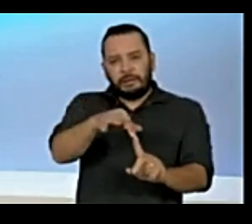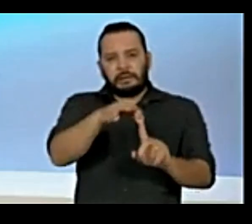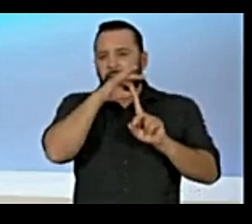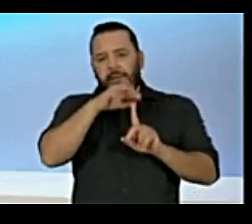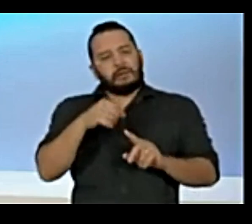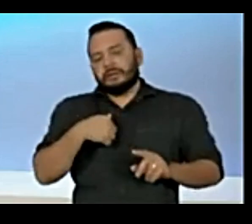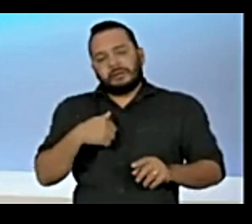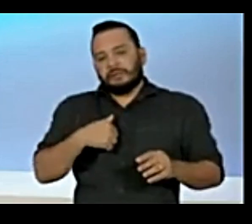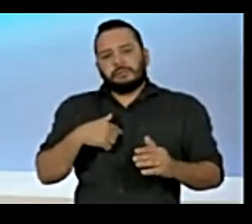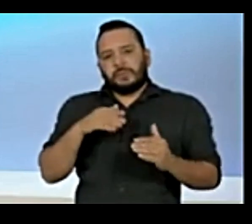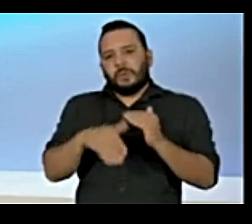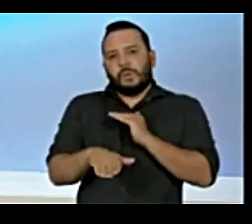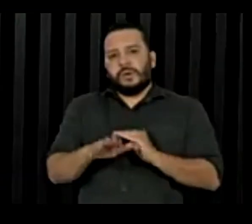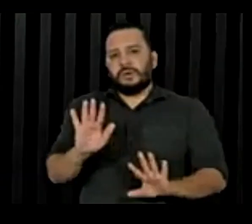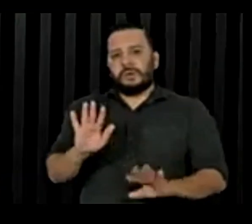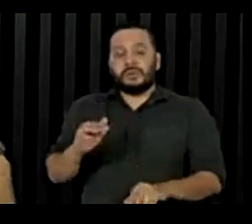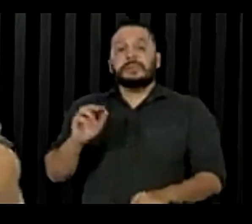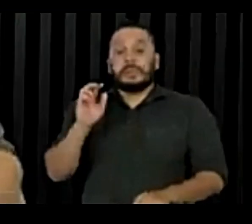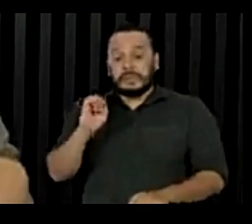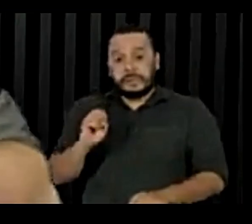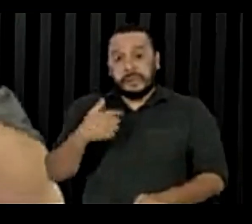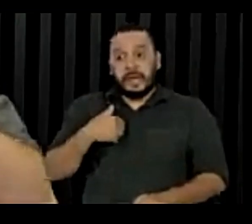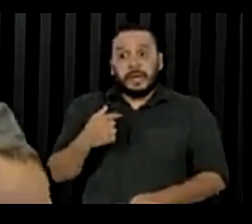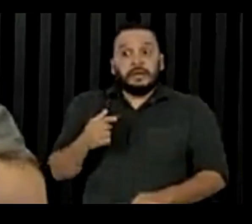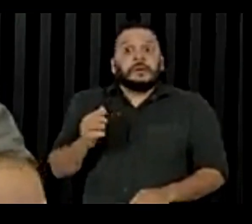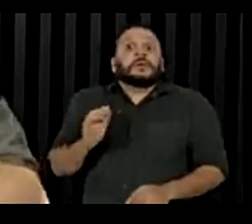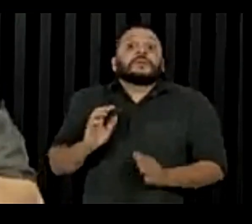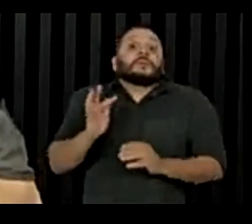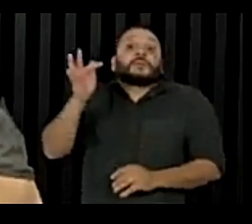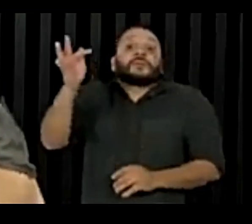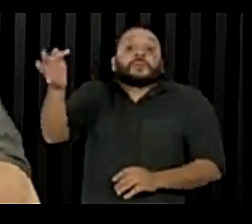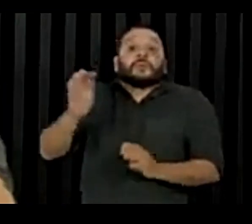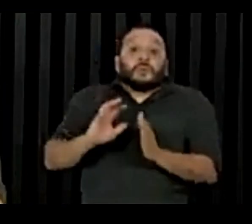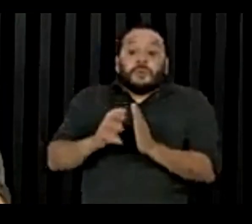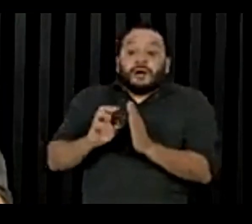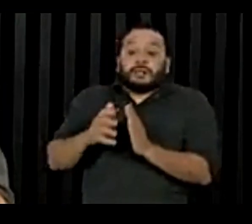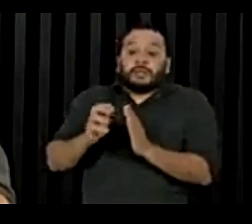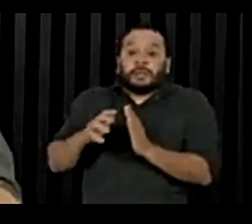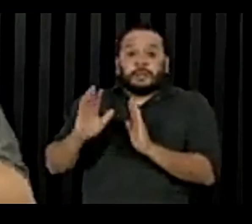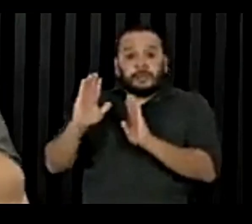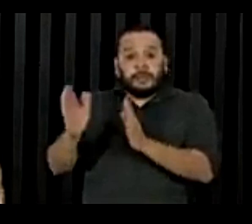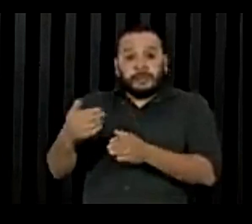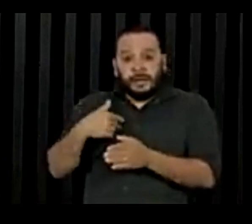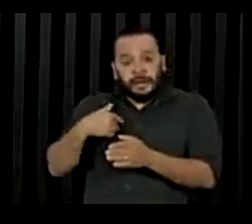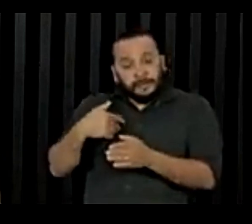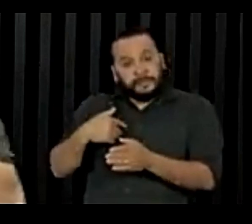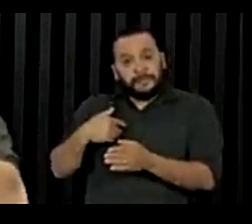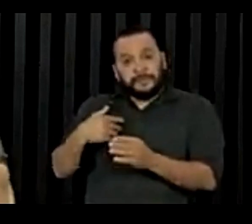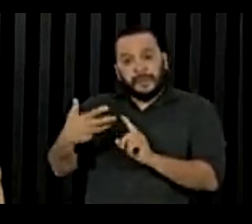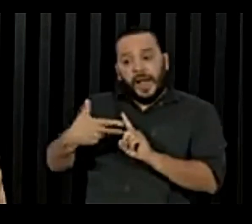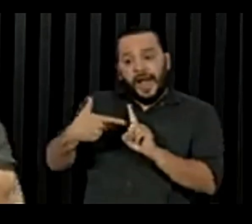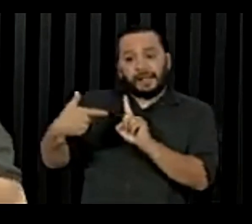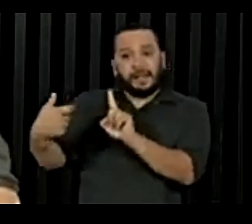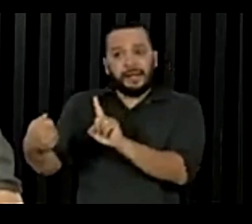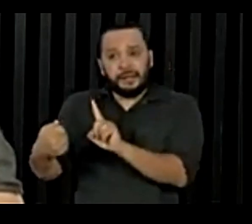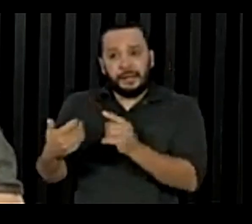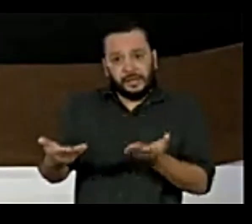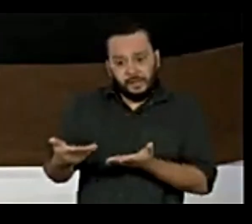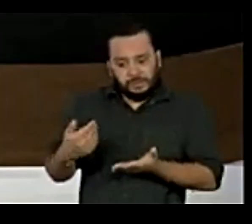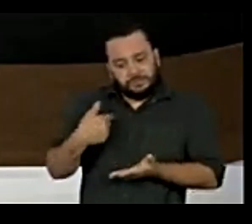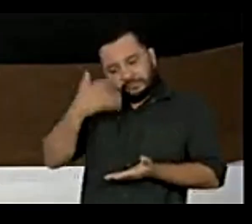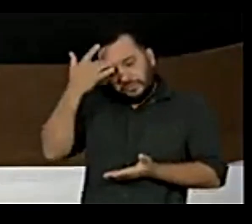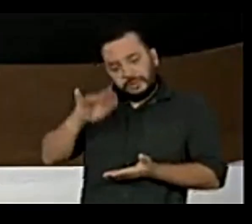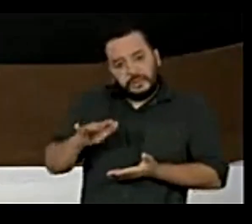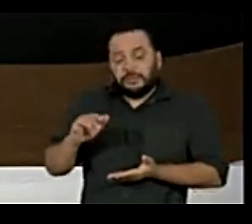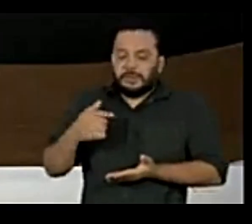sei se, de repente, alguma chapa possa um dia, talvez, quem sabe, me mostrar motivos para endossá-la, mas hoje eu não vejo. Mas e num segundo